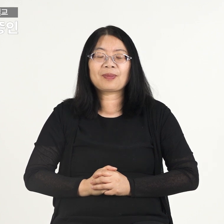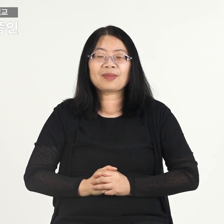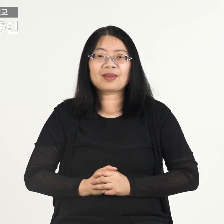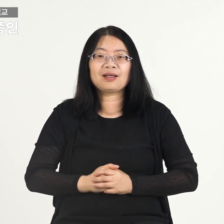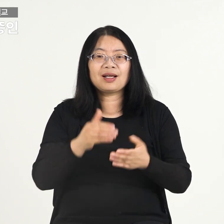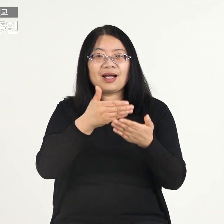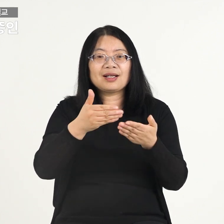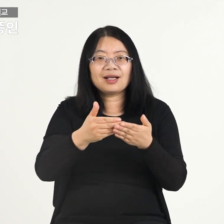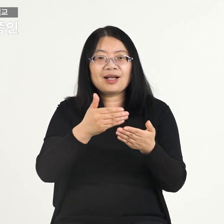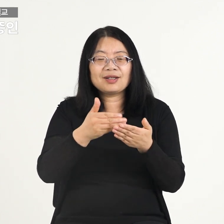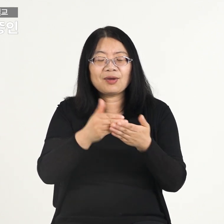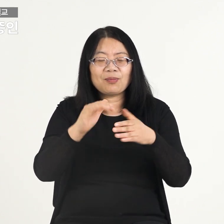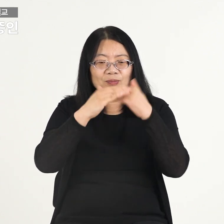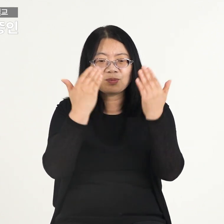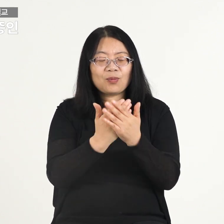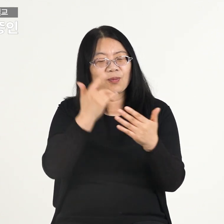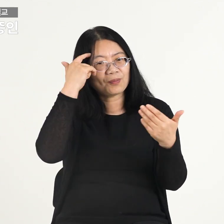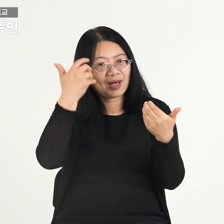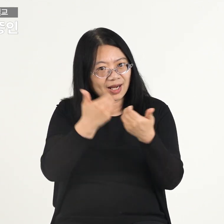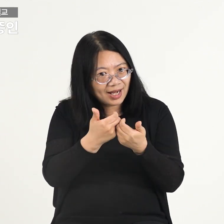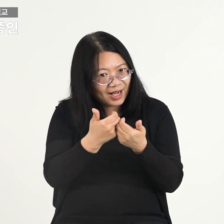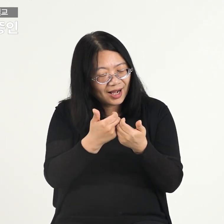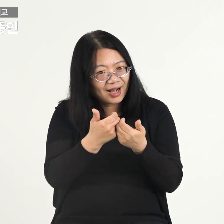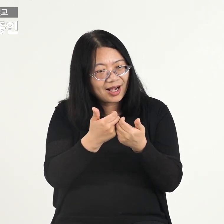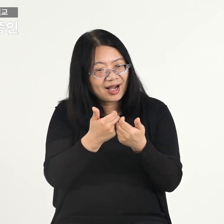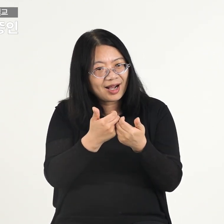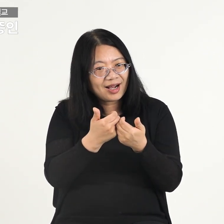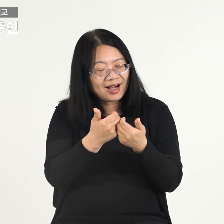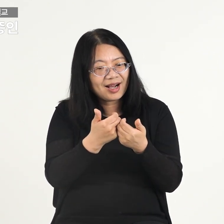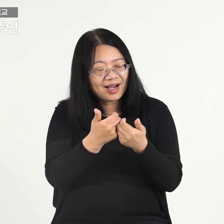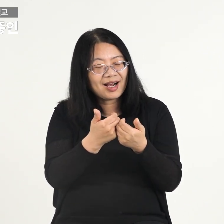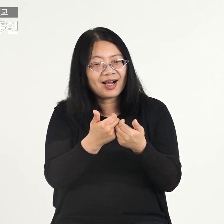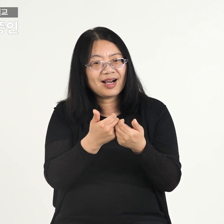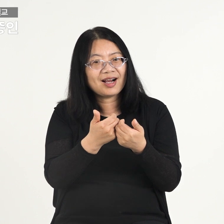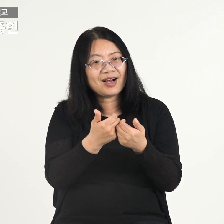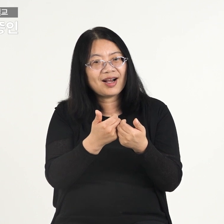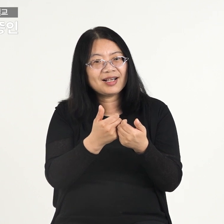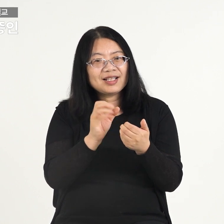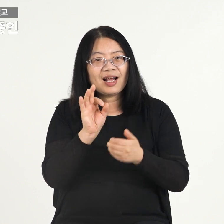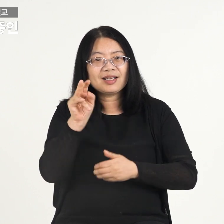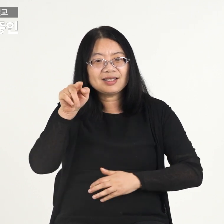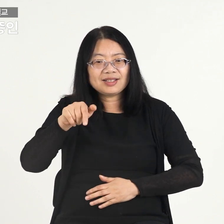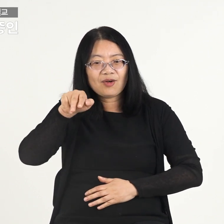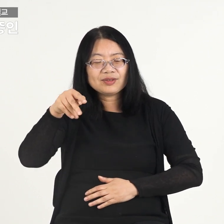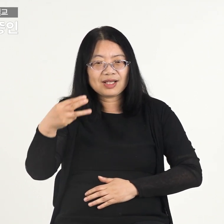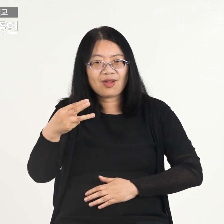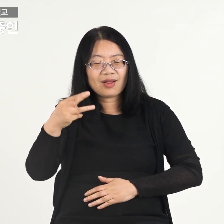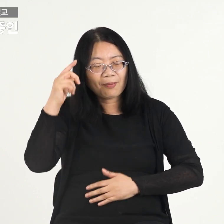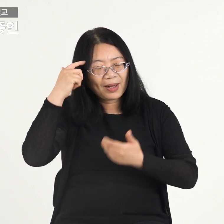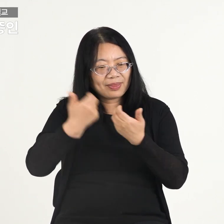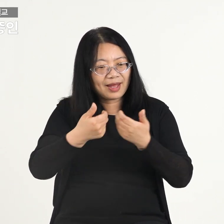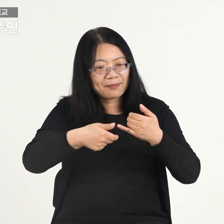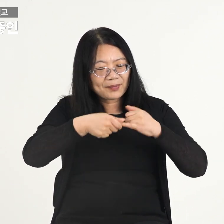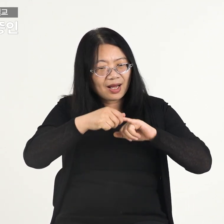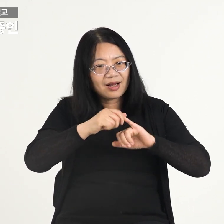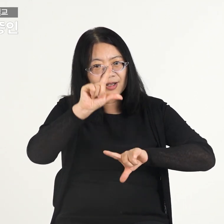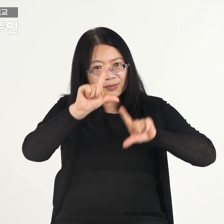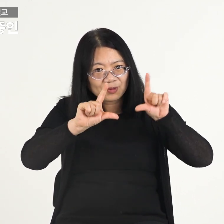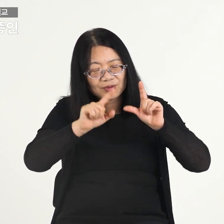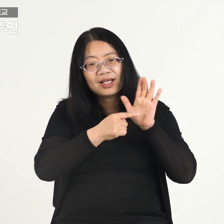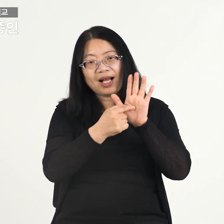그림이 상반되고 대치되는 역설의 스토리가 담아져 있습니다. 오늘